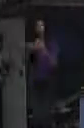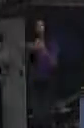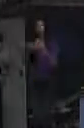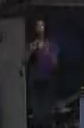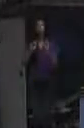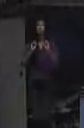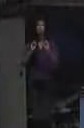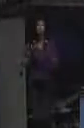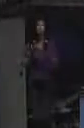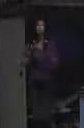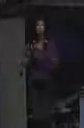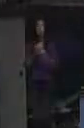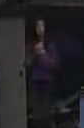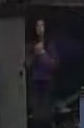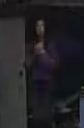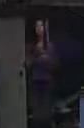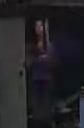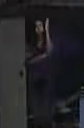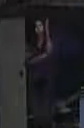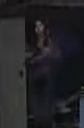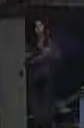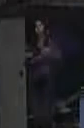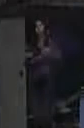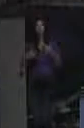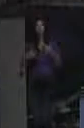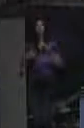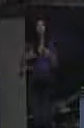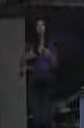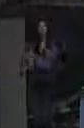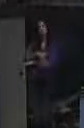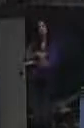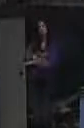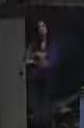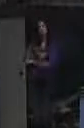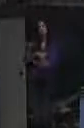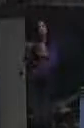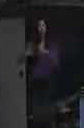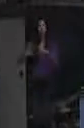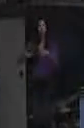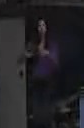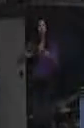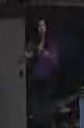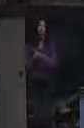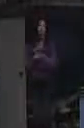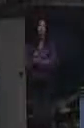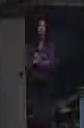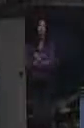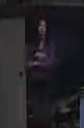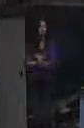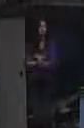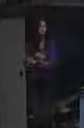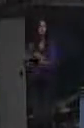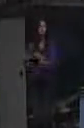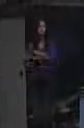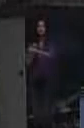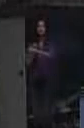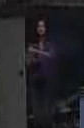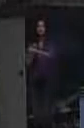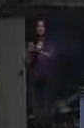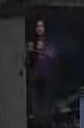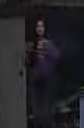a remoção de um poste que fica no meio da primeira travessa da Rua Maria Luísa, conhecida como Beco do Correnu, no bairro do Iguape. Sala